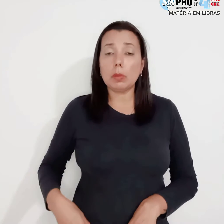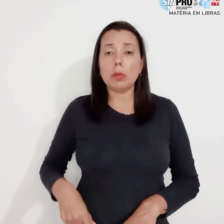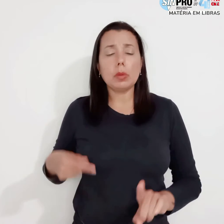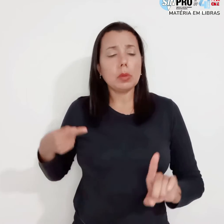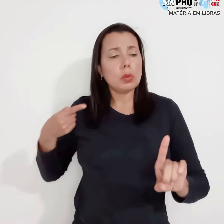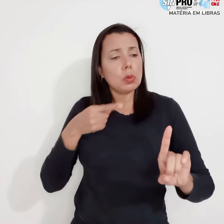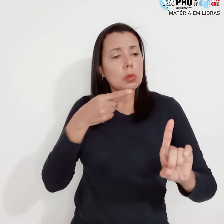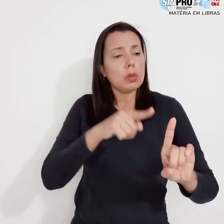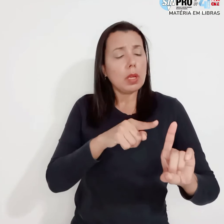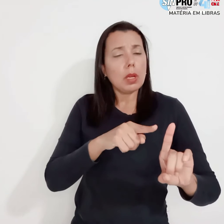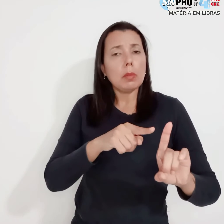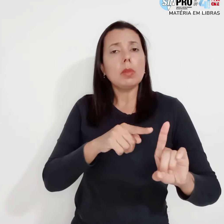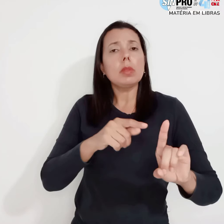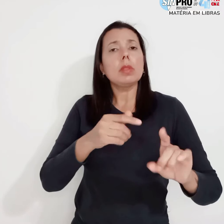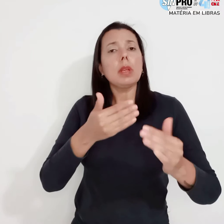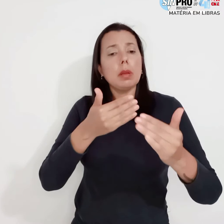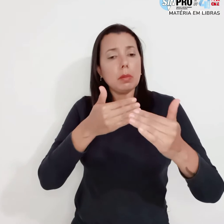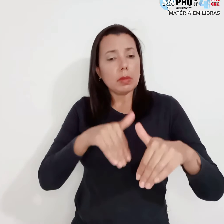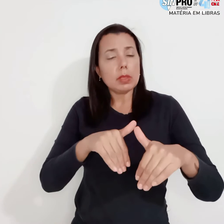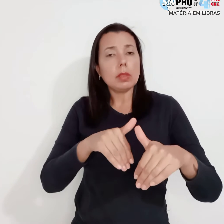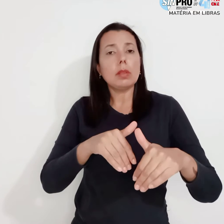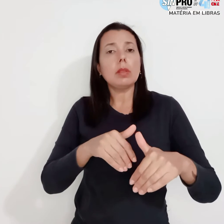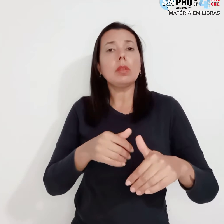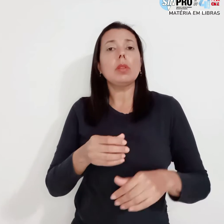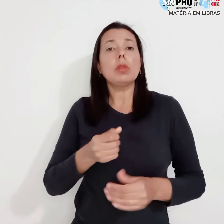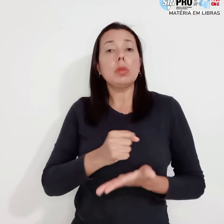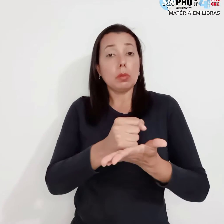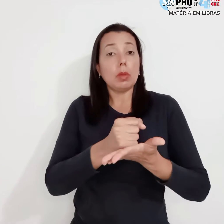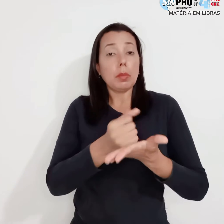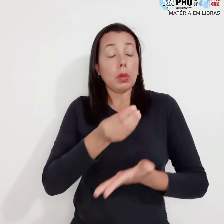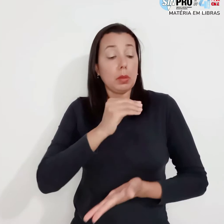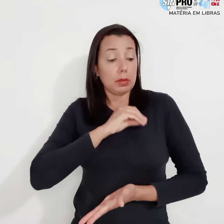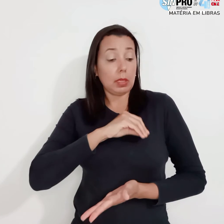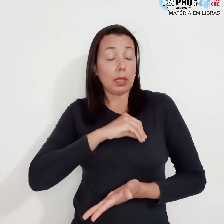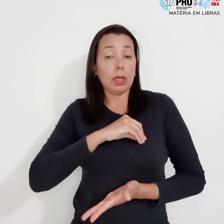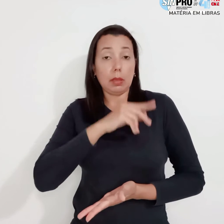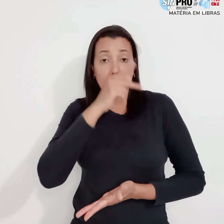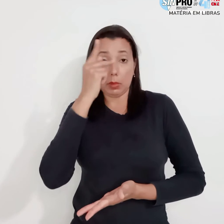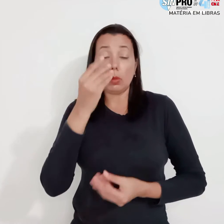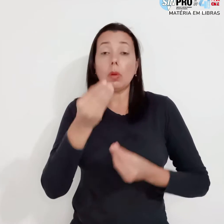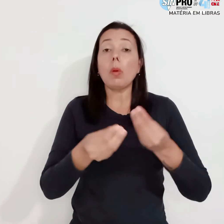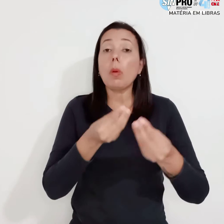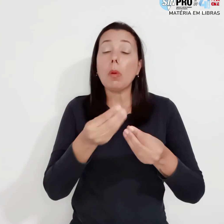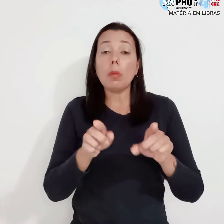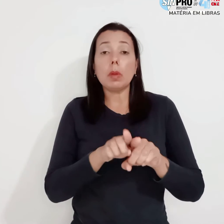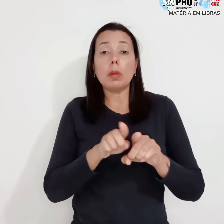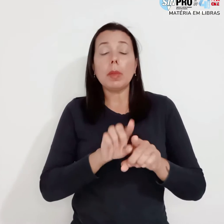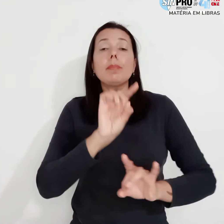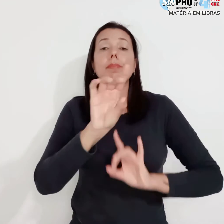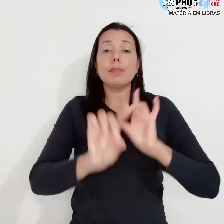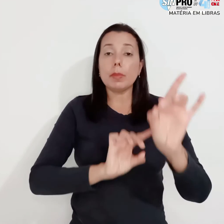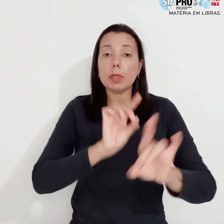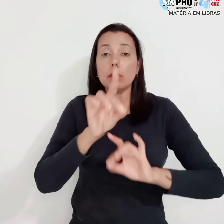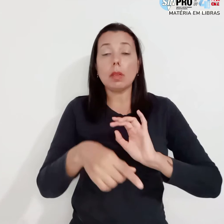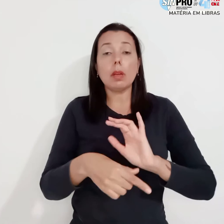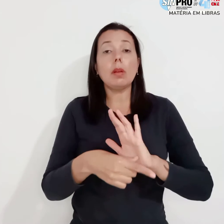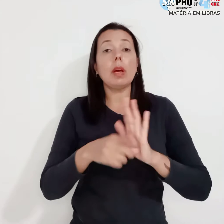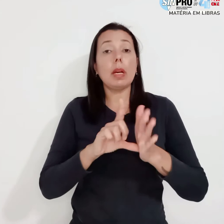públicos, defendemos a aprovação do auxílio emergencial como medida essencial